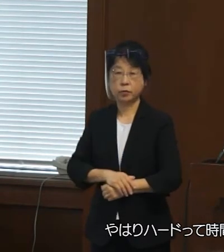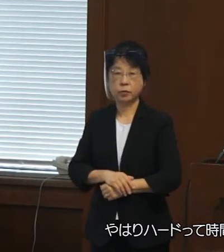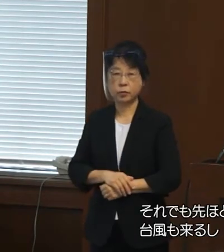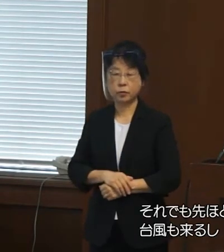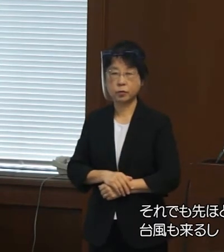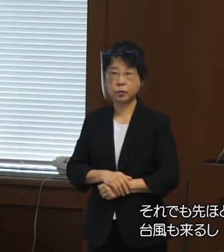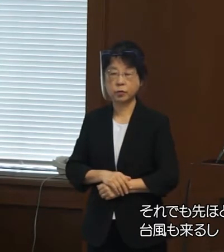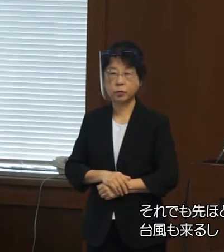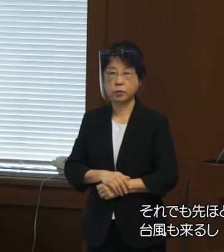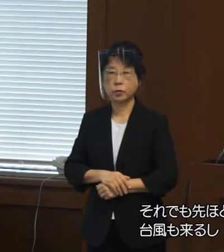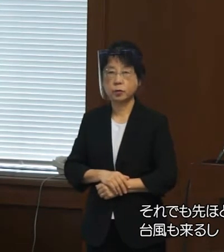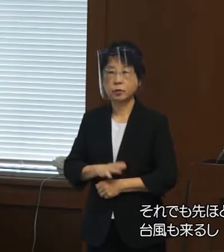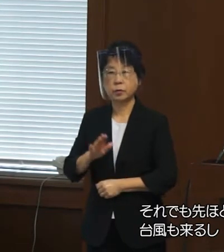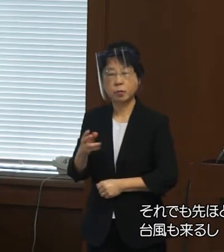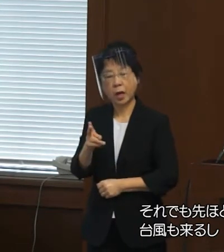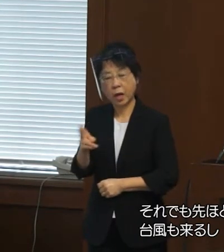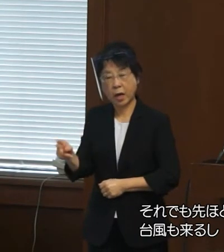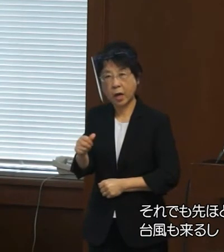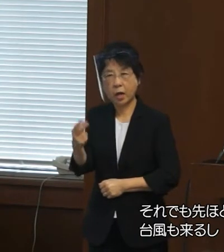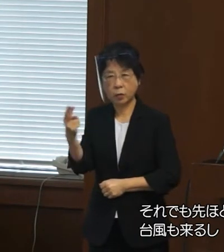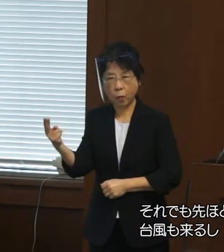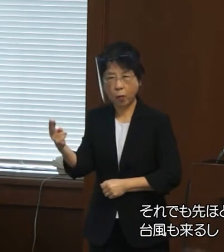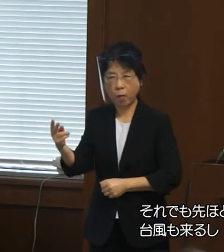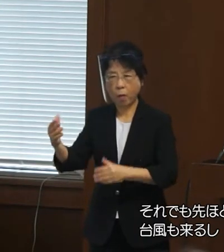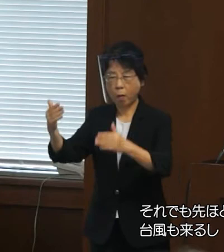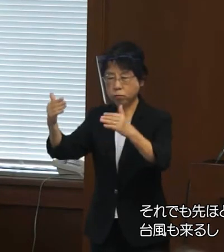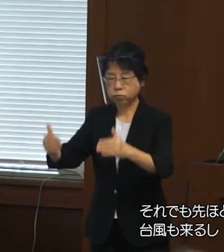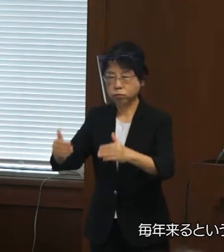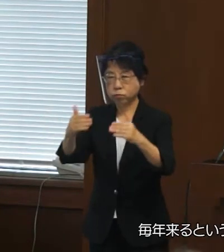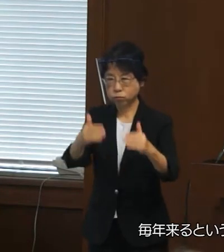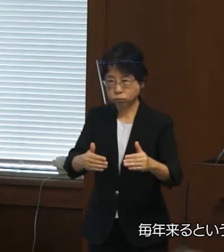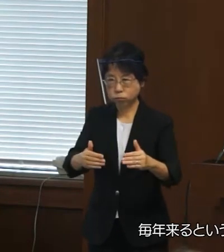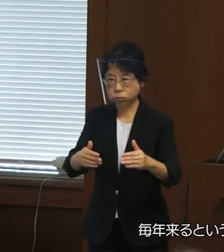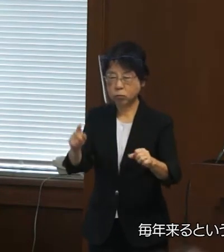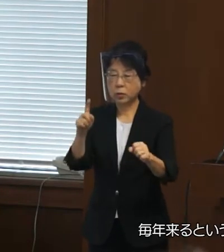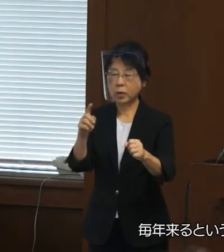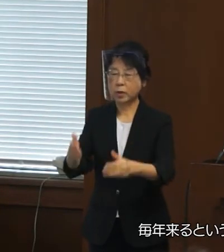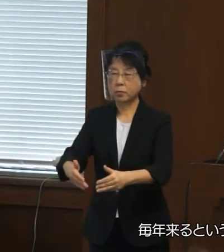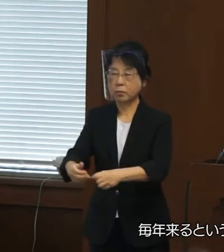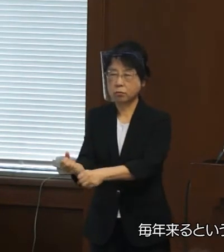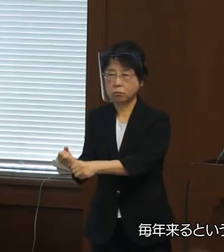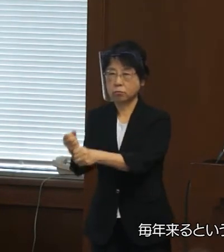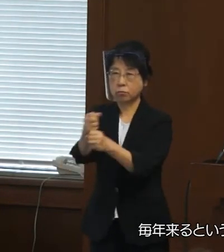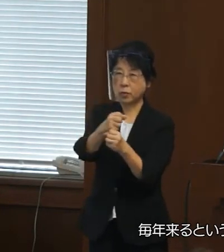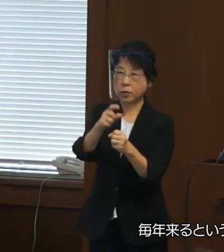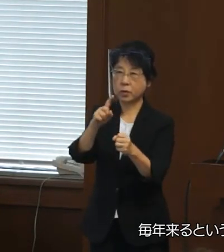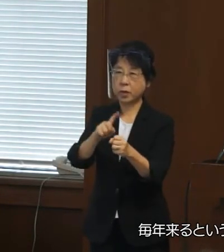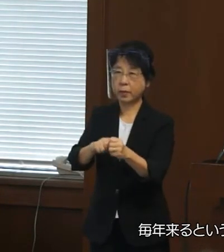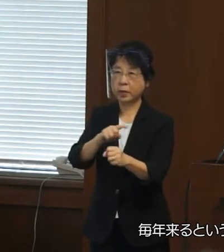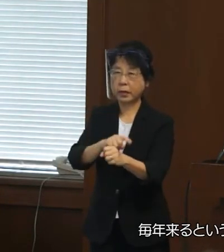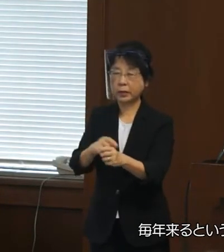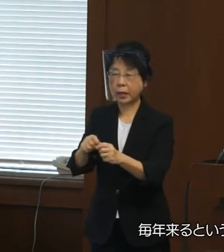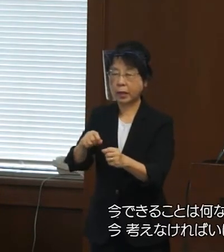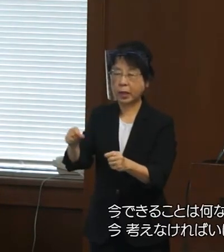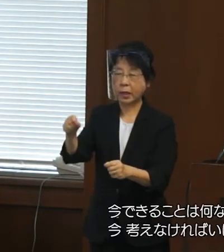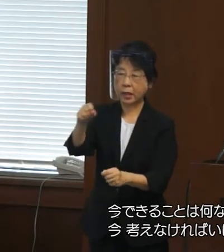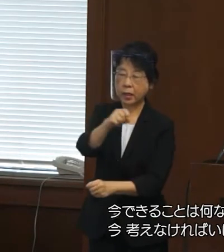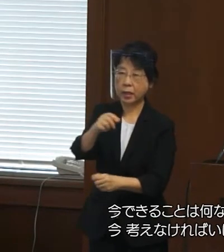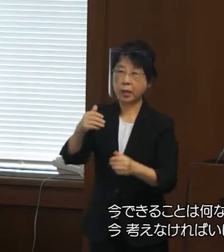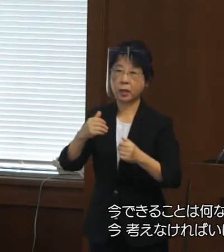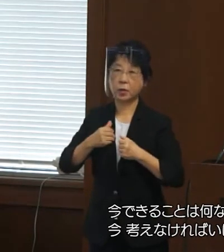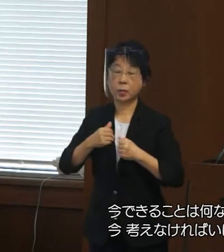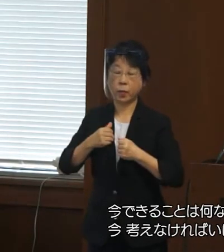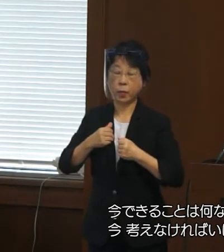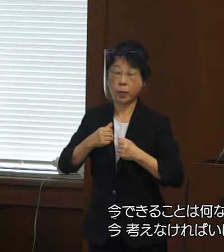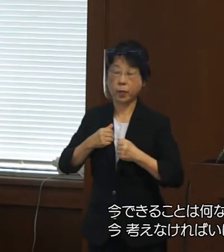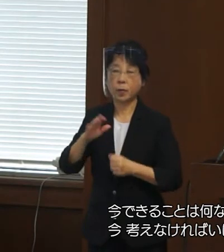ないですか、まあ、それでも先ほど申し上げたように、あの台風も来るし毎年来るっていうこの逼迫性を考えると、今でき